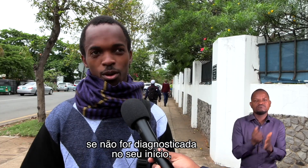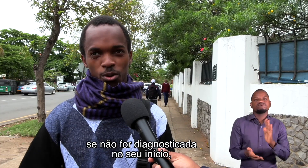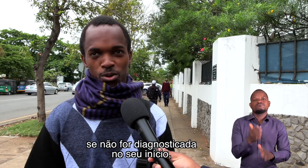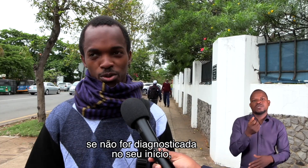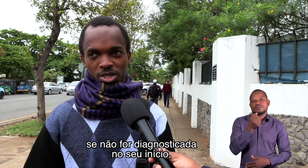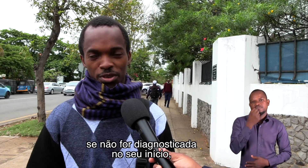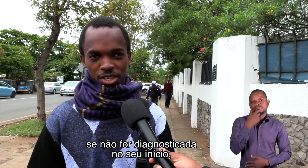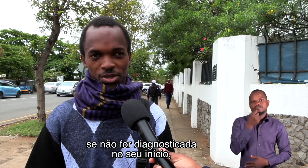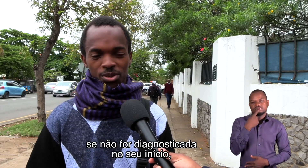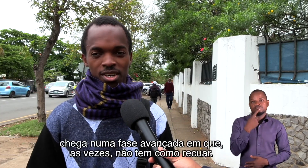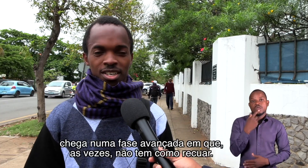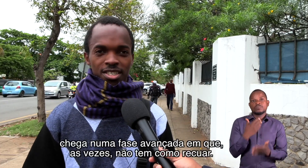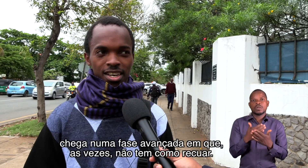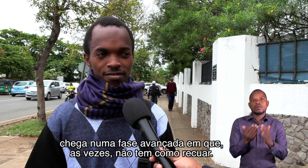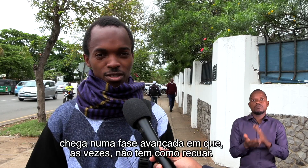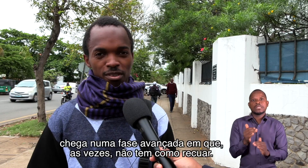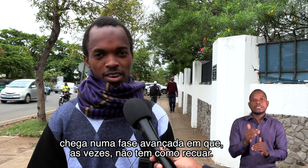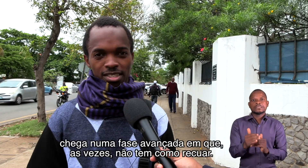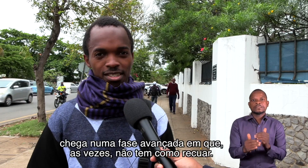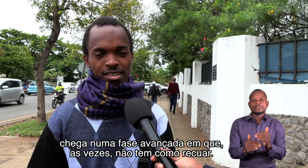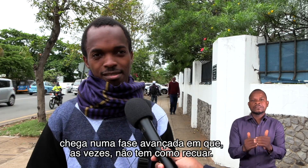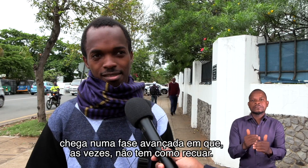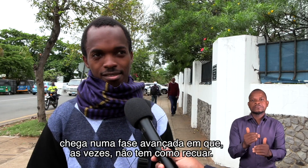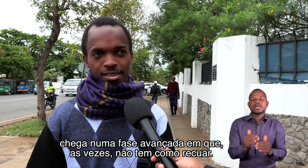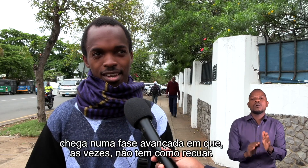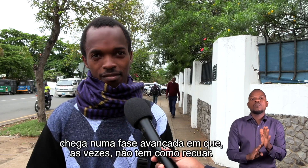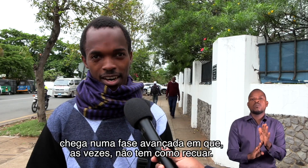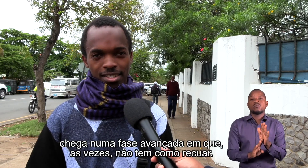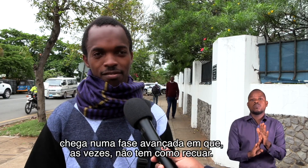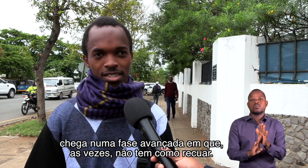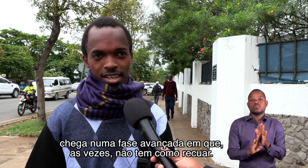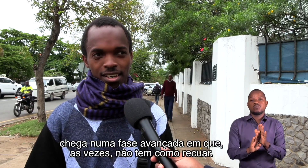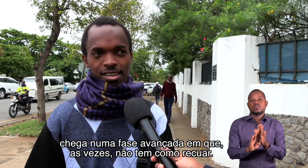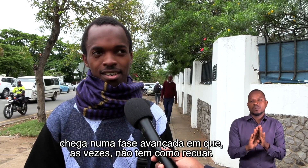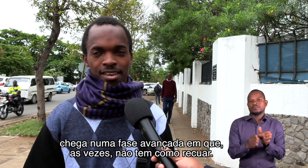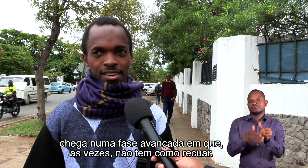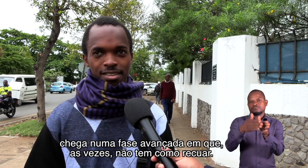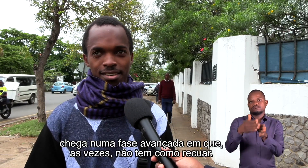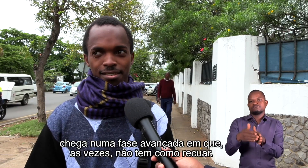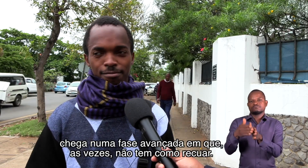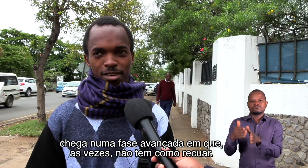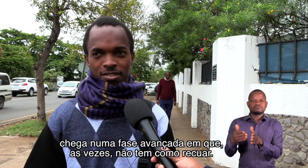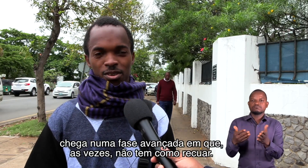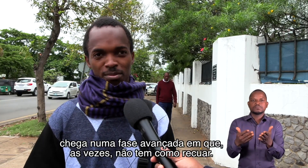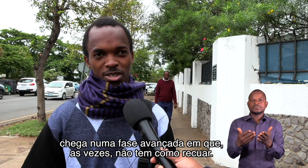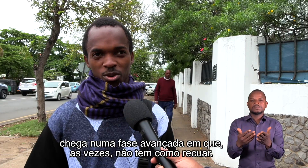logo no seu início. Chega às vezes uma fase elevada, avançada, em que às vezes não tem mais